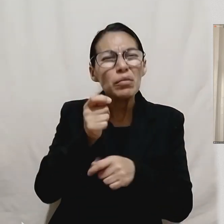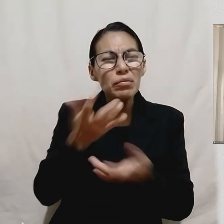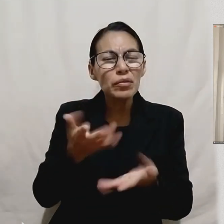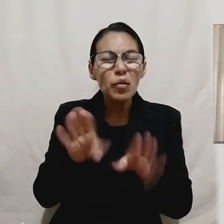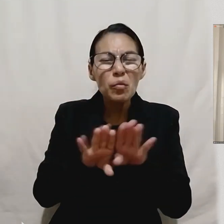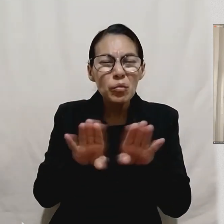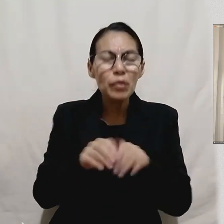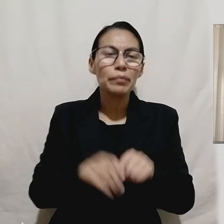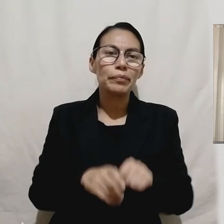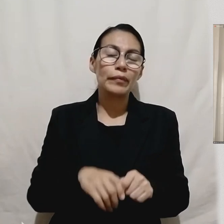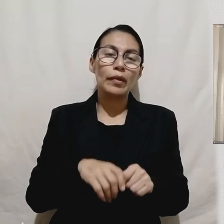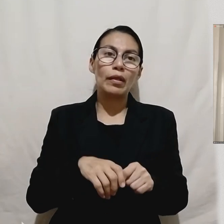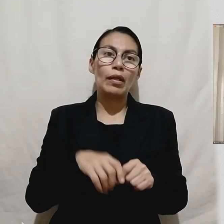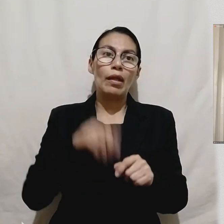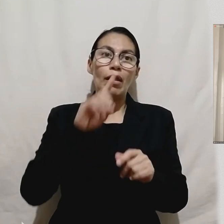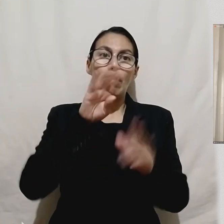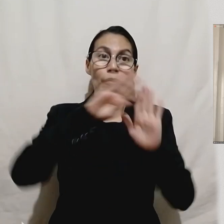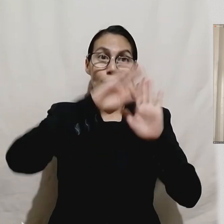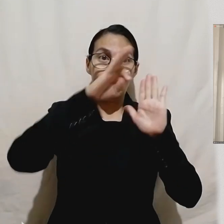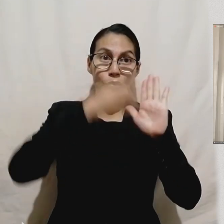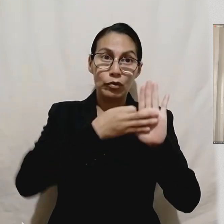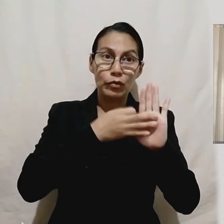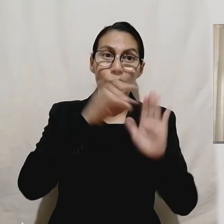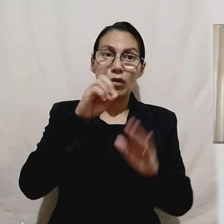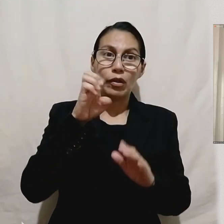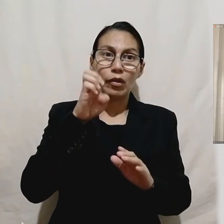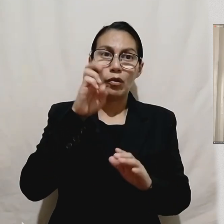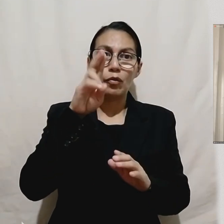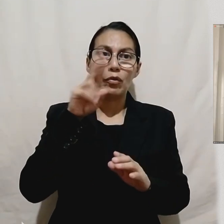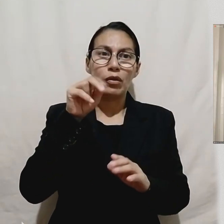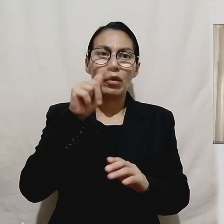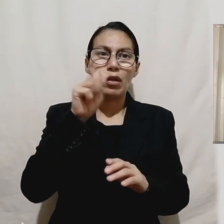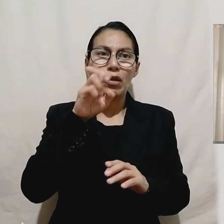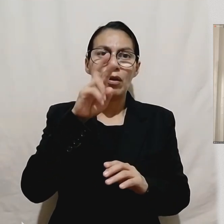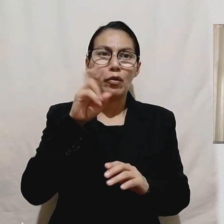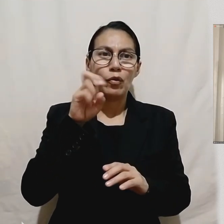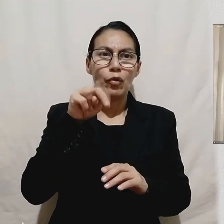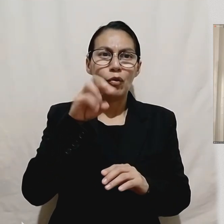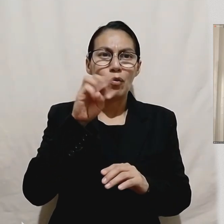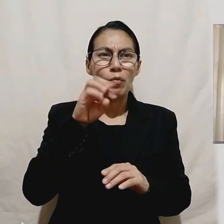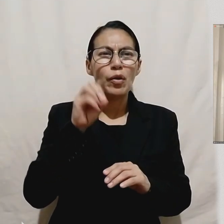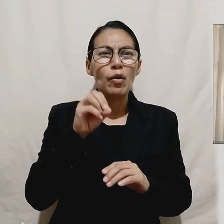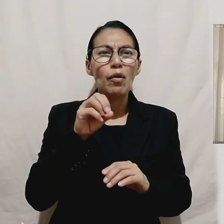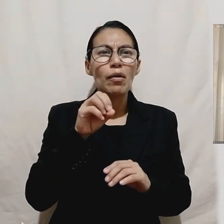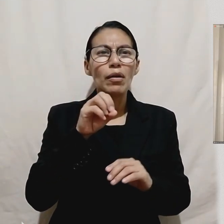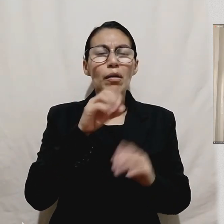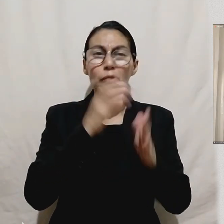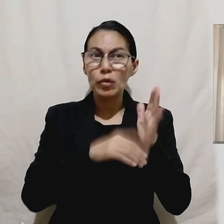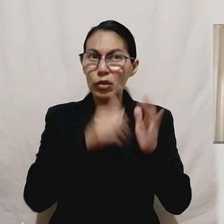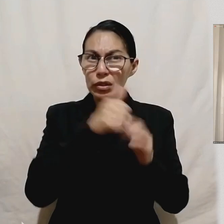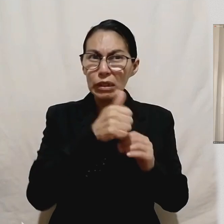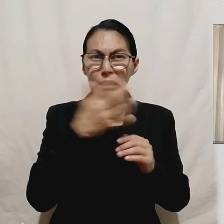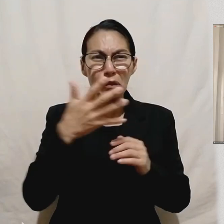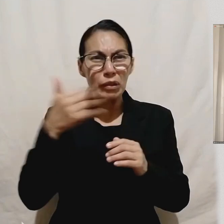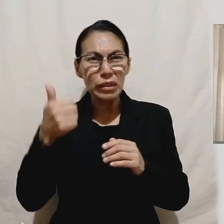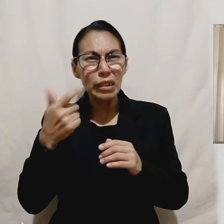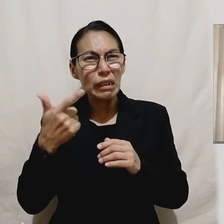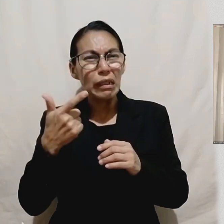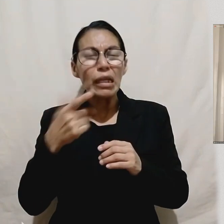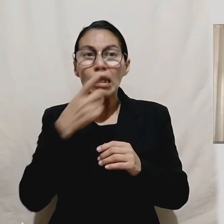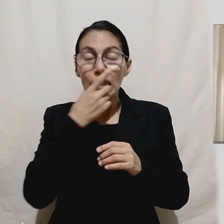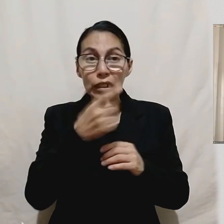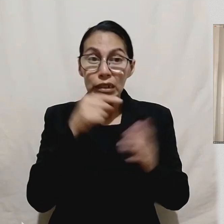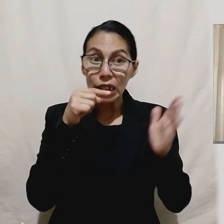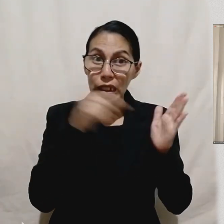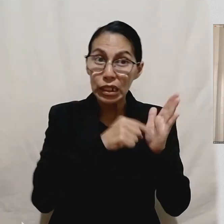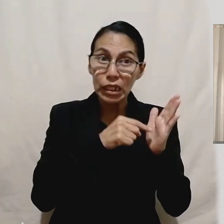saben que Deuteronomio capítulo seis versículos del cinco al Siete nos da la clave allí nos